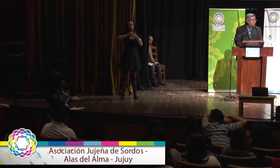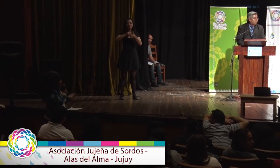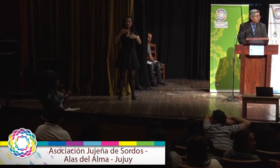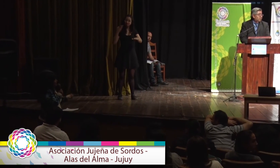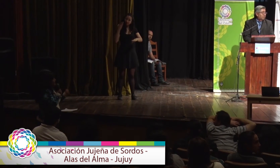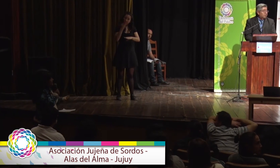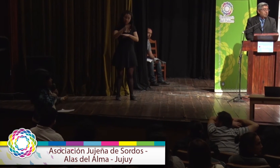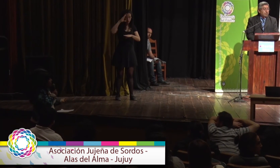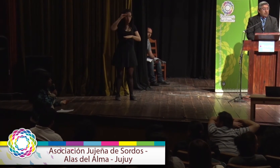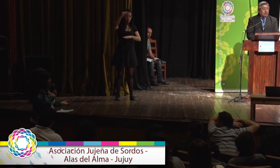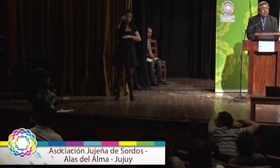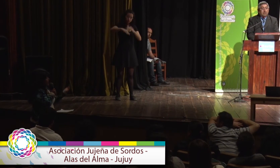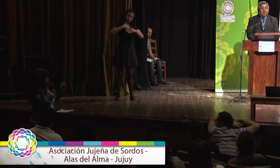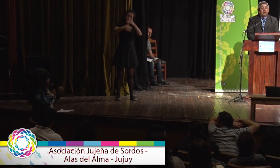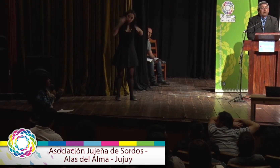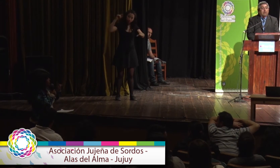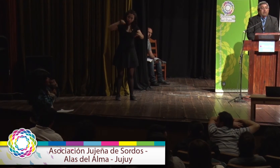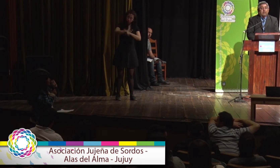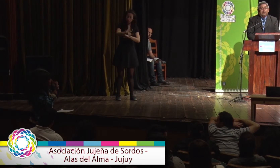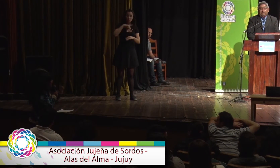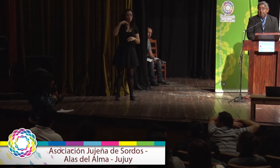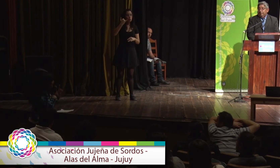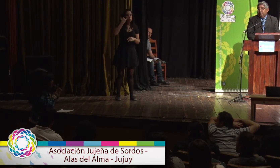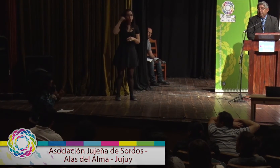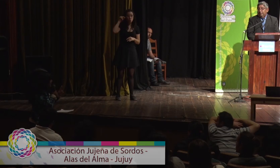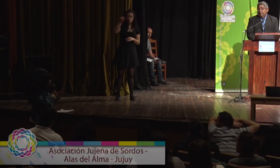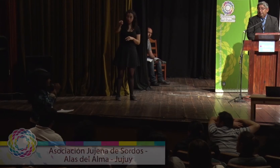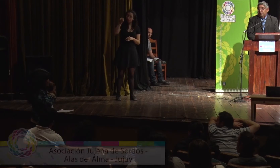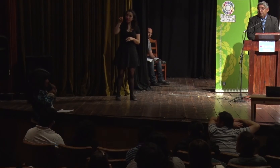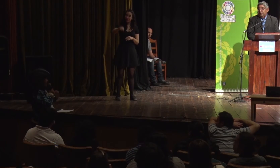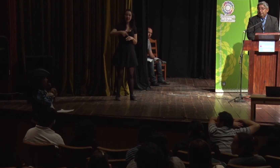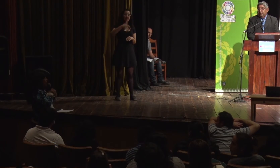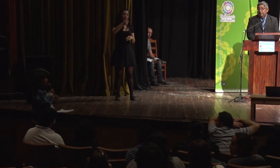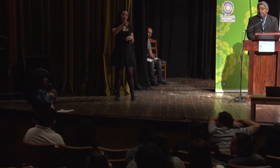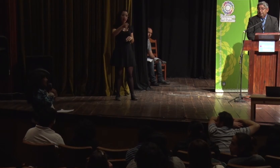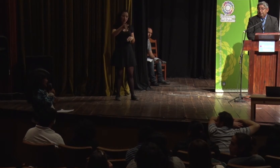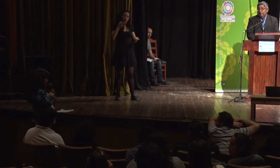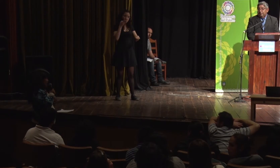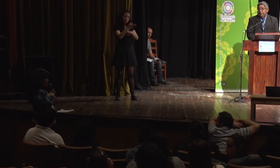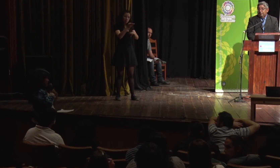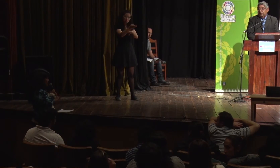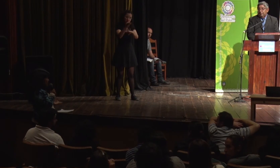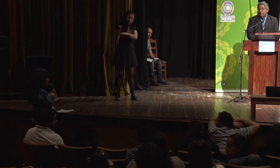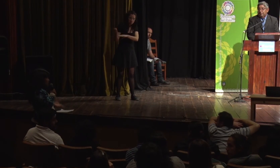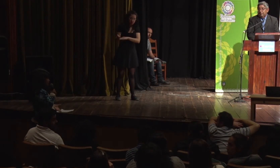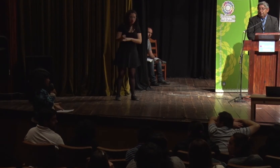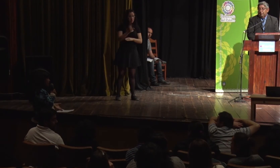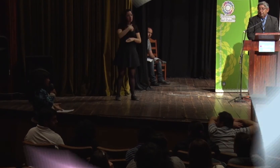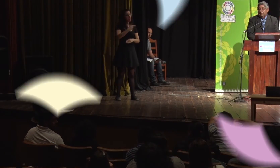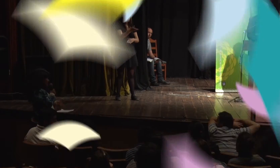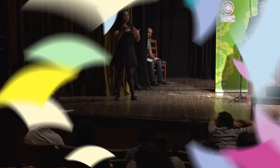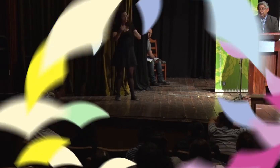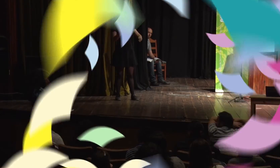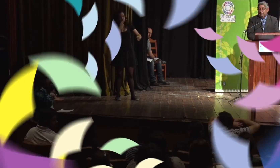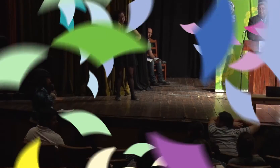más capacitación en Jujuy porque los canales lo pidieron porque se vieron muy interesados en lo que hace la Defensoría. Gracias.